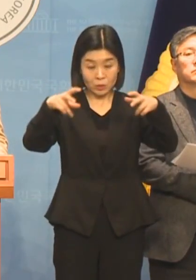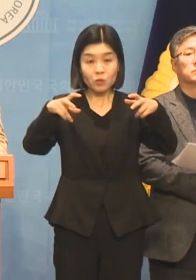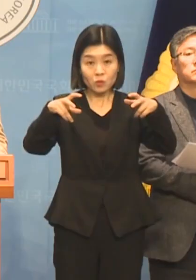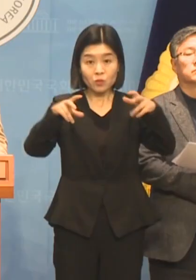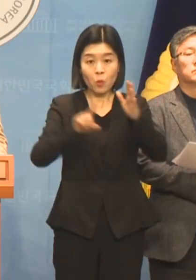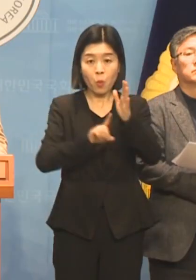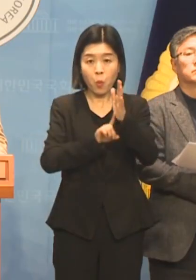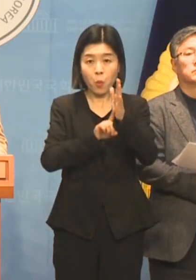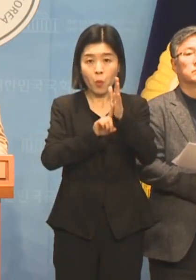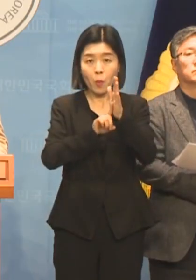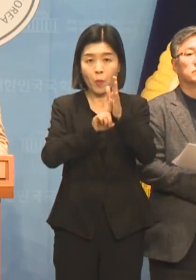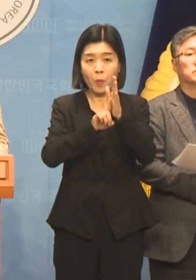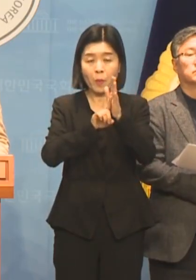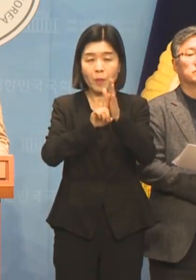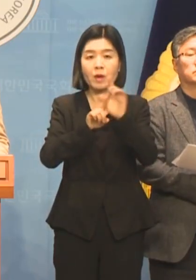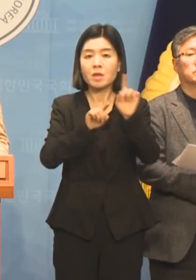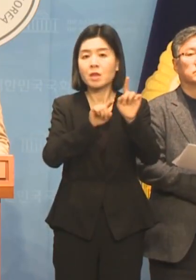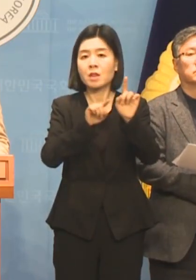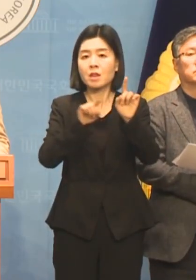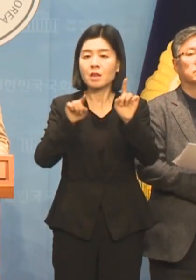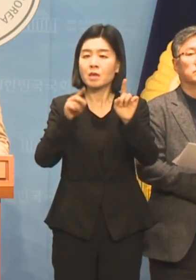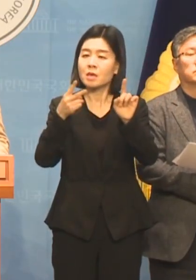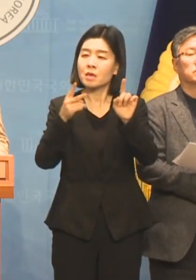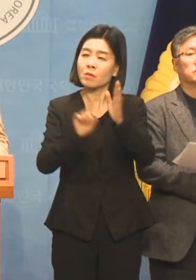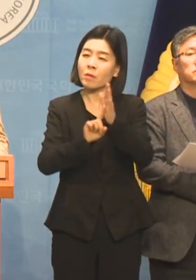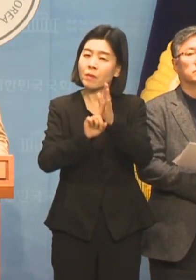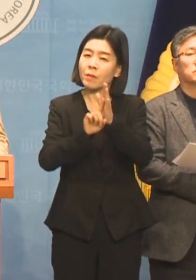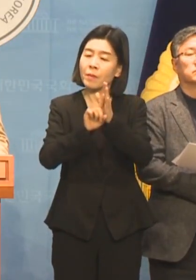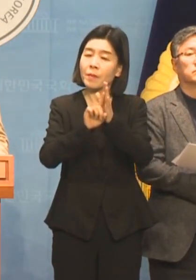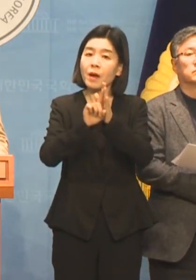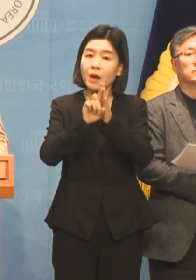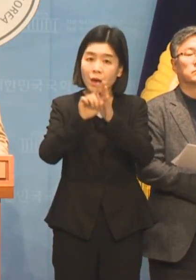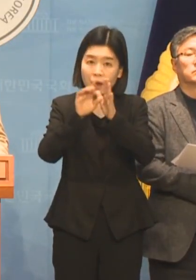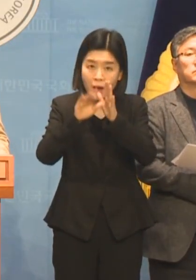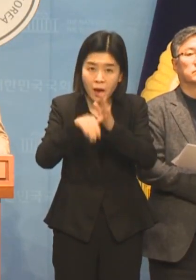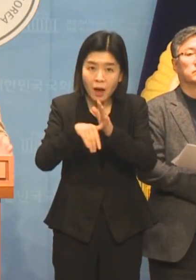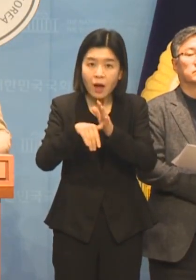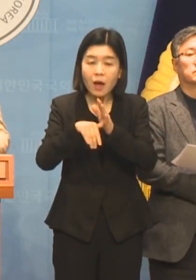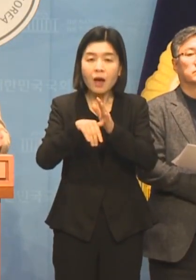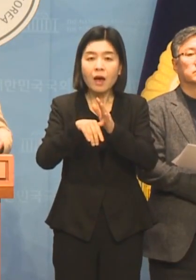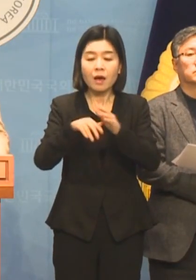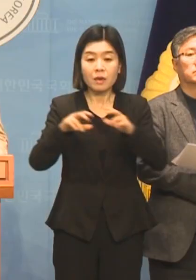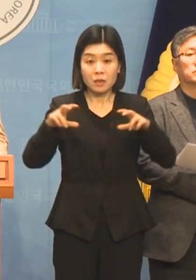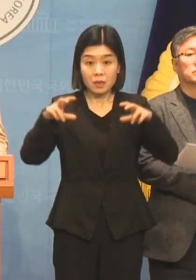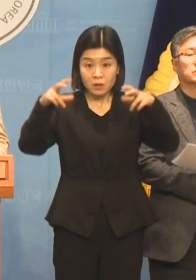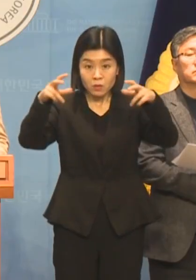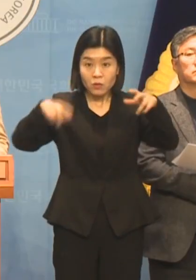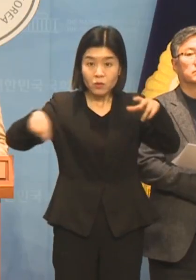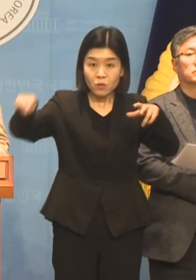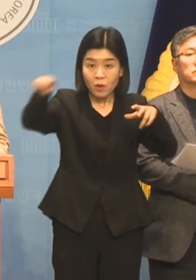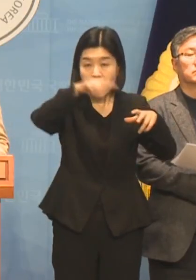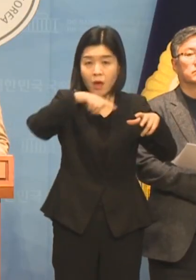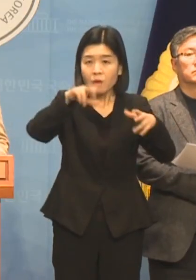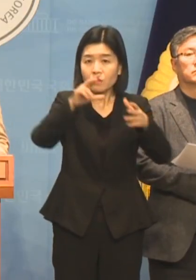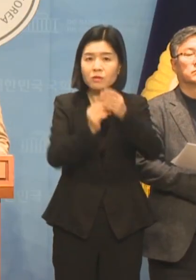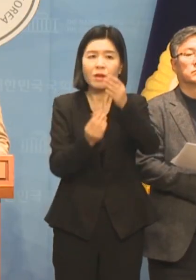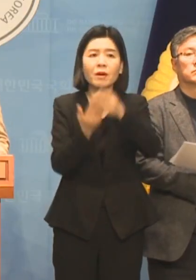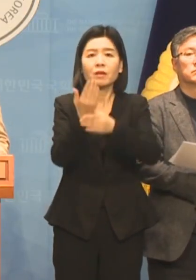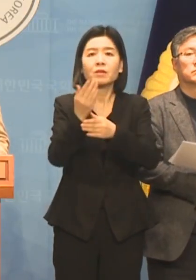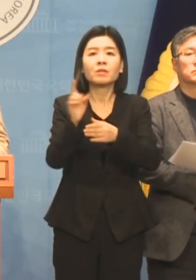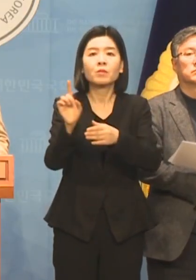2도 이상 이렇게 높아졌을 때 이 높아진 온도는 그 극단적인 기후의 출렁임을 일으킵니다. 그렇게